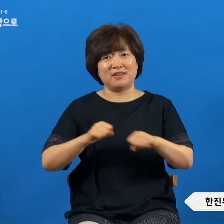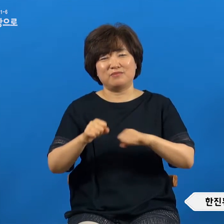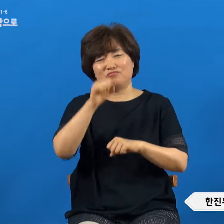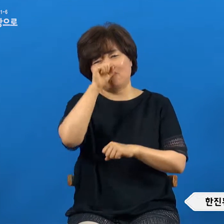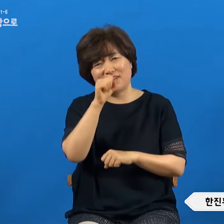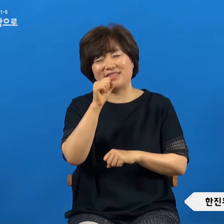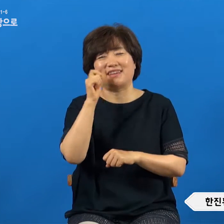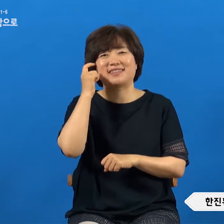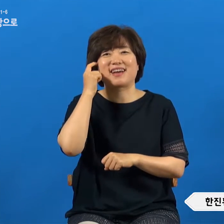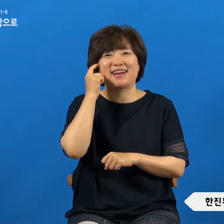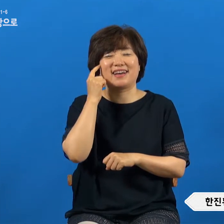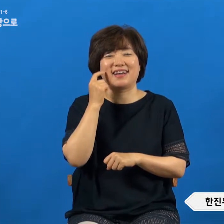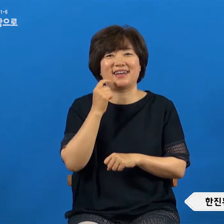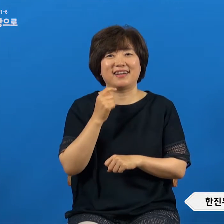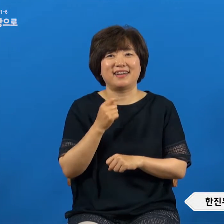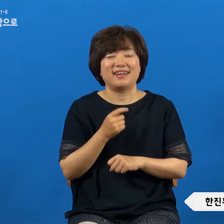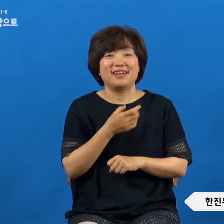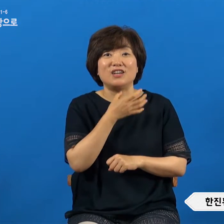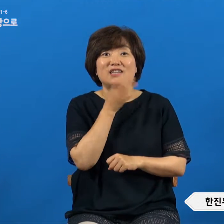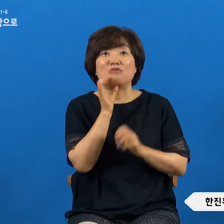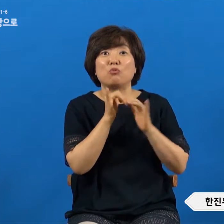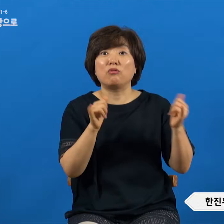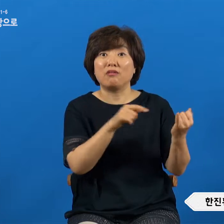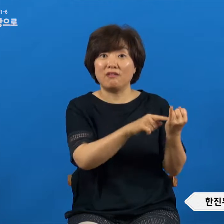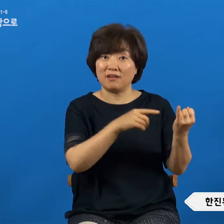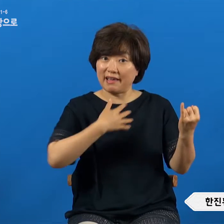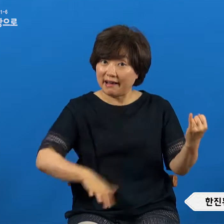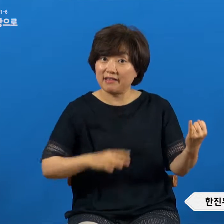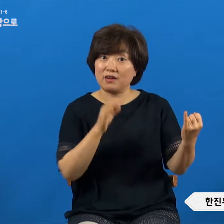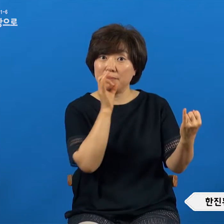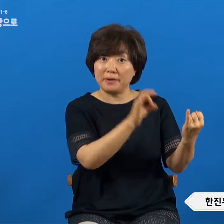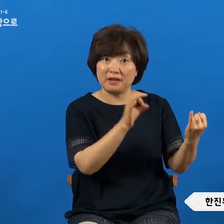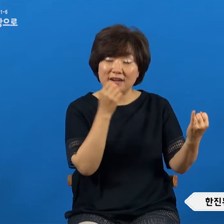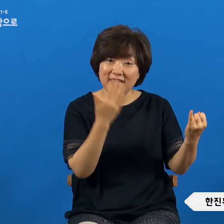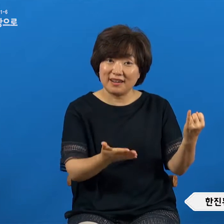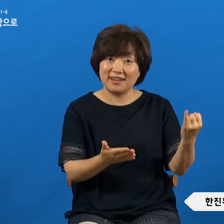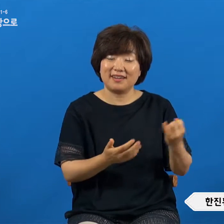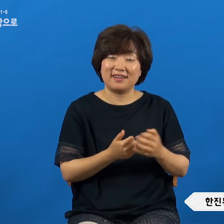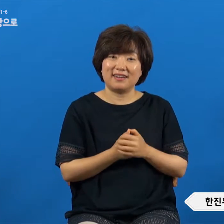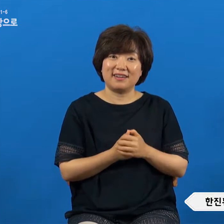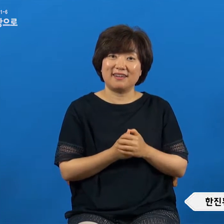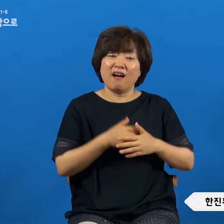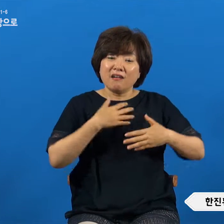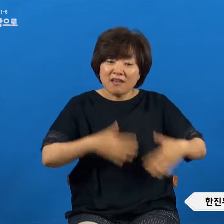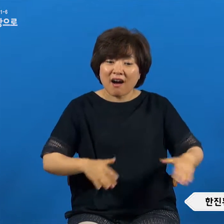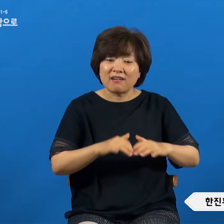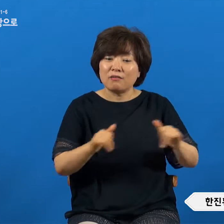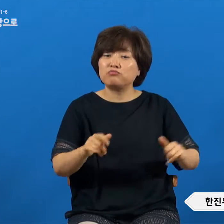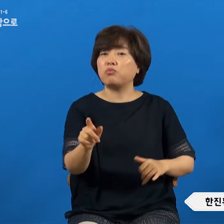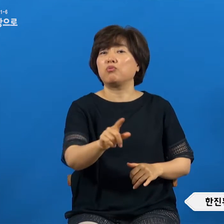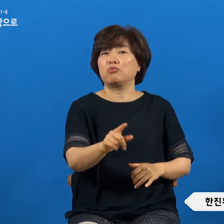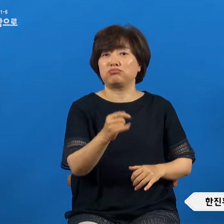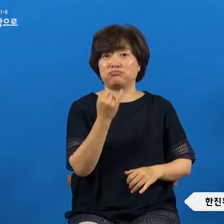여러분, 그런 노인을 누가 약자라고 하겠습니까? 또 약자면 어떻습니까?